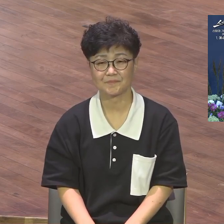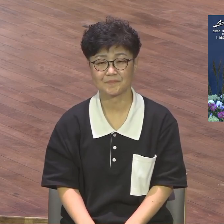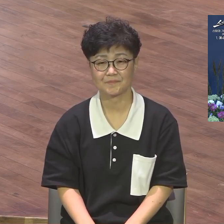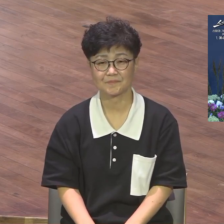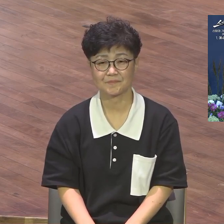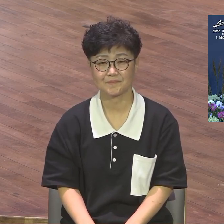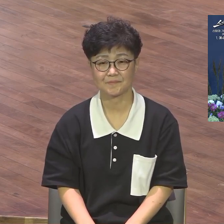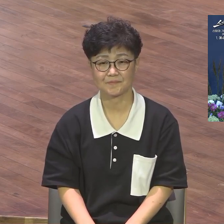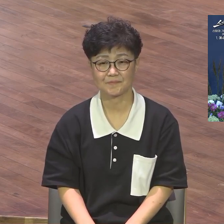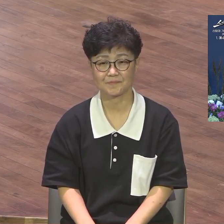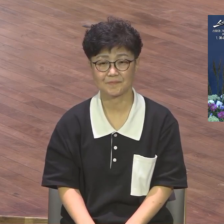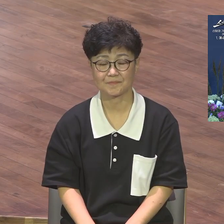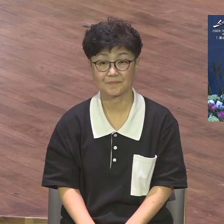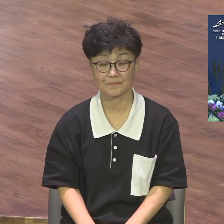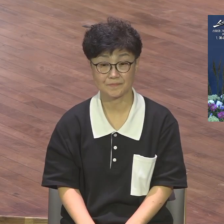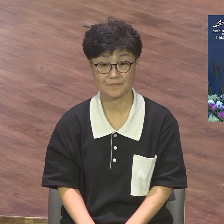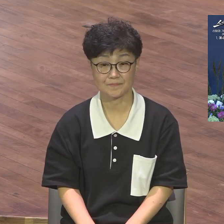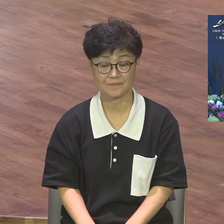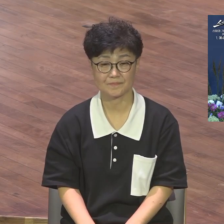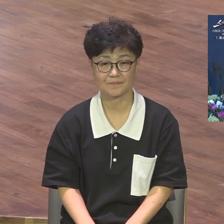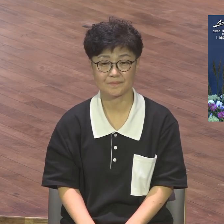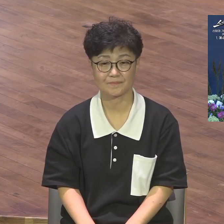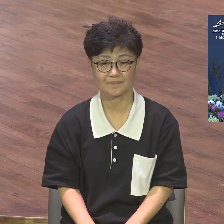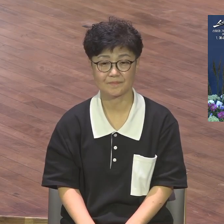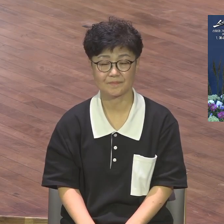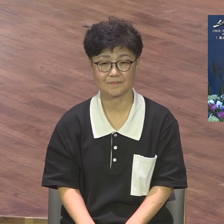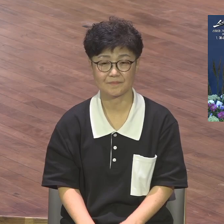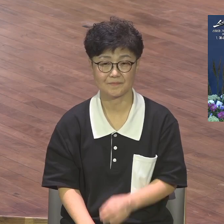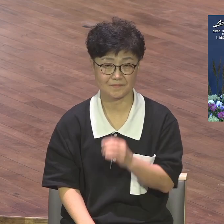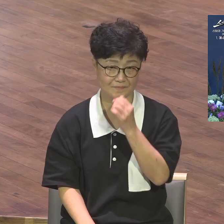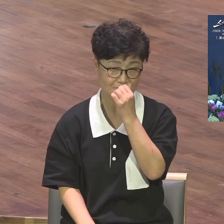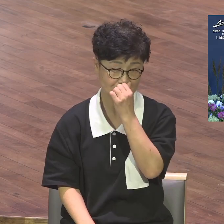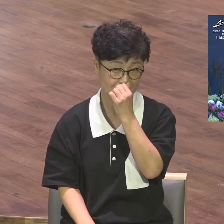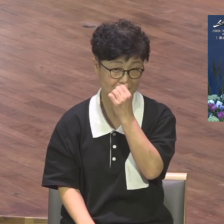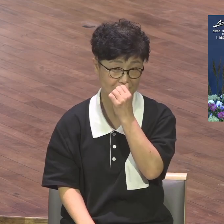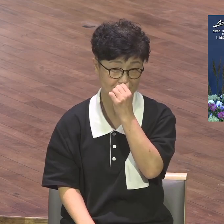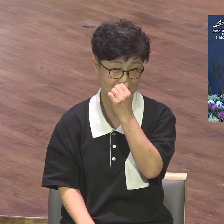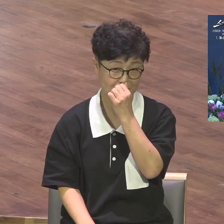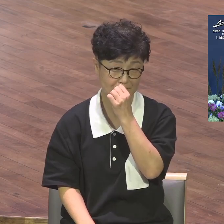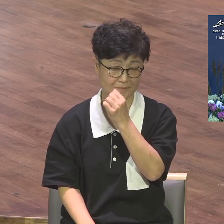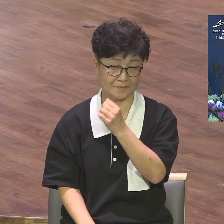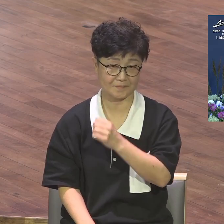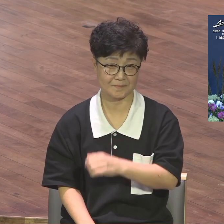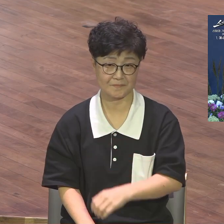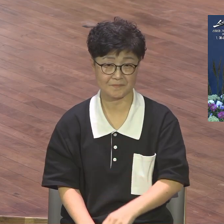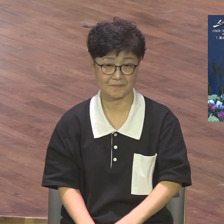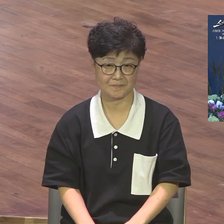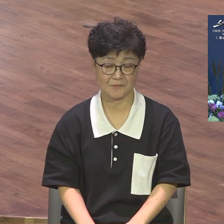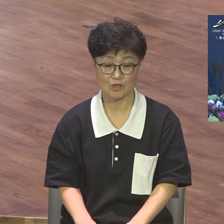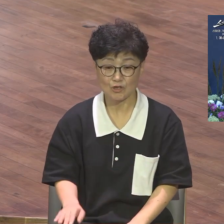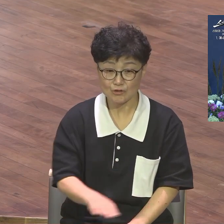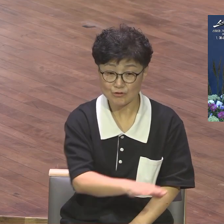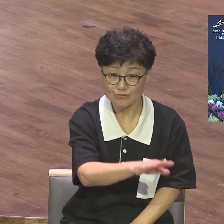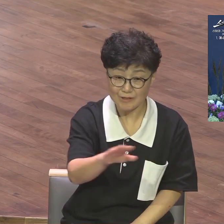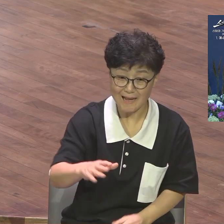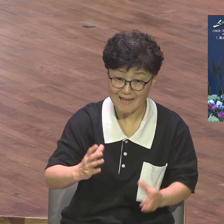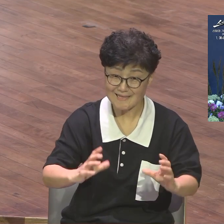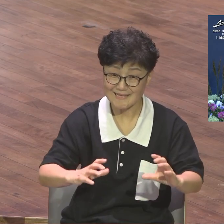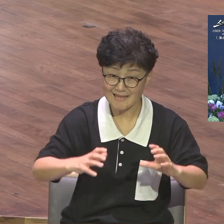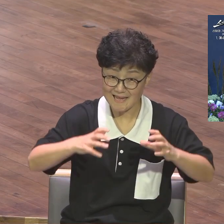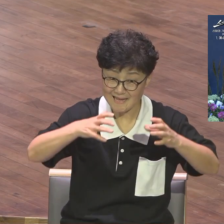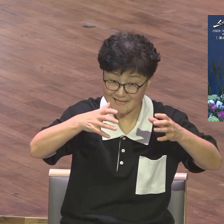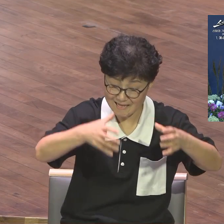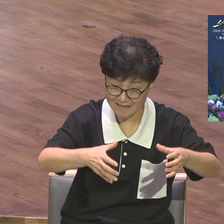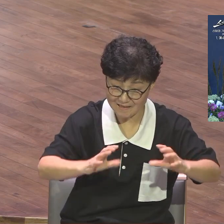그 수는요 마이너스 돼버릴 수밖에 없습니다. 오히려 많이 곱하고 많이 더할수록 그쵸? 마이너스 되는 그 수는